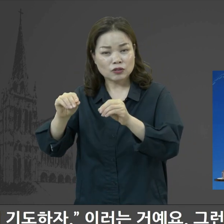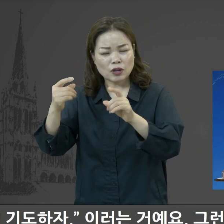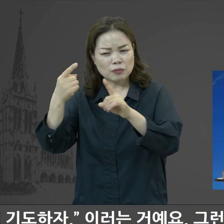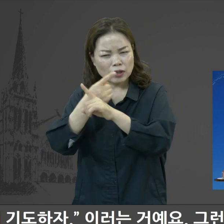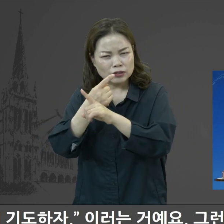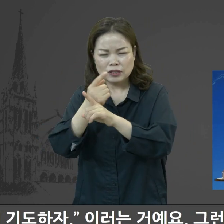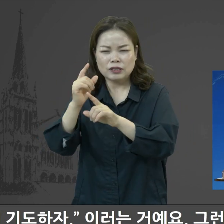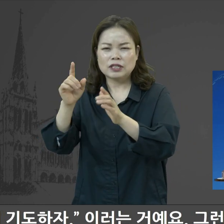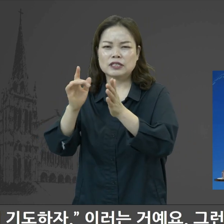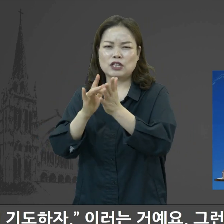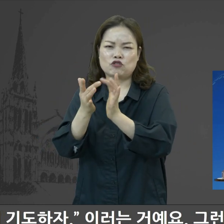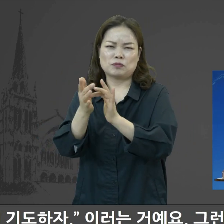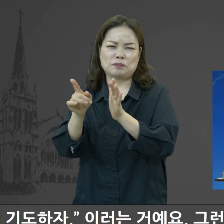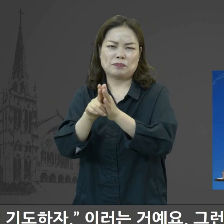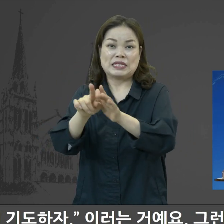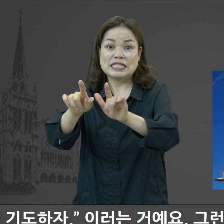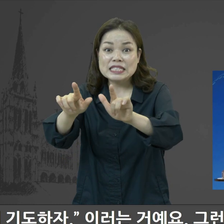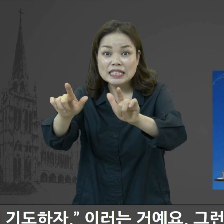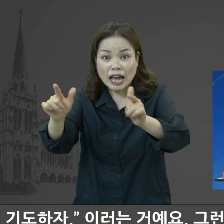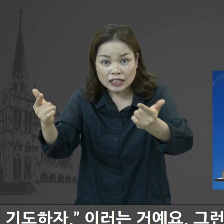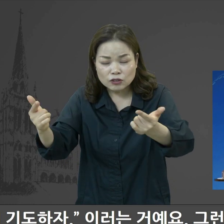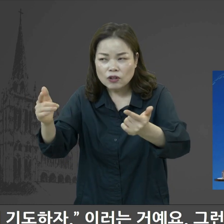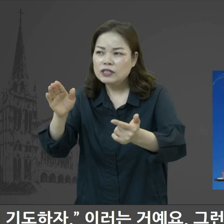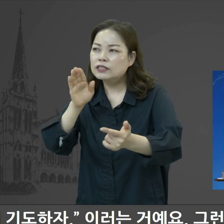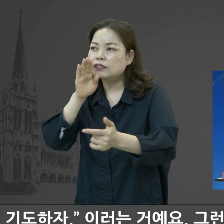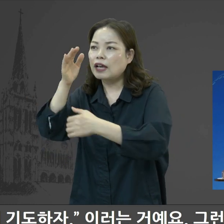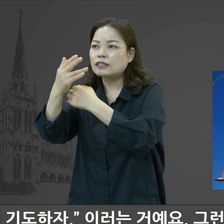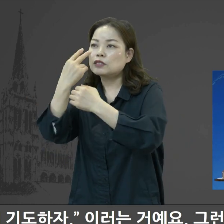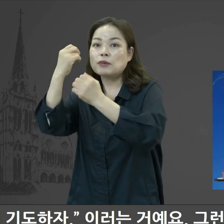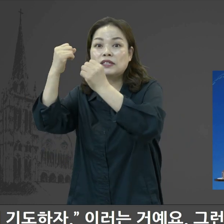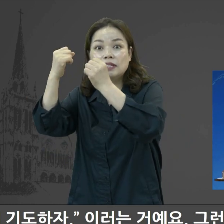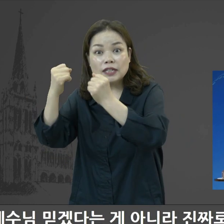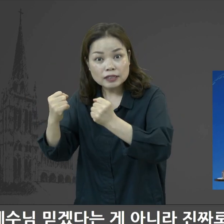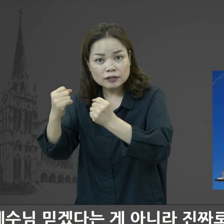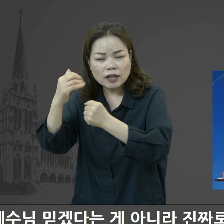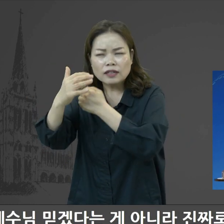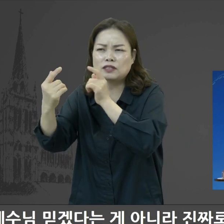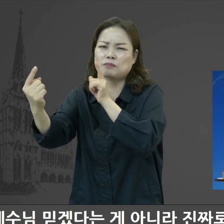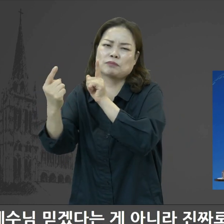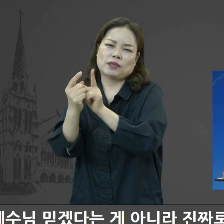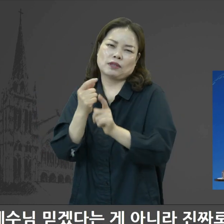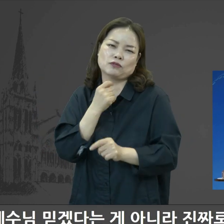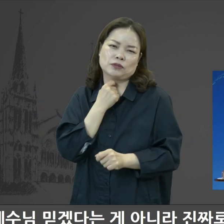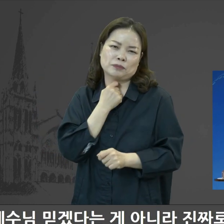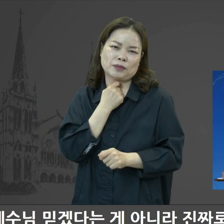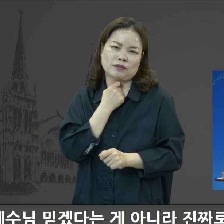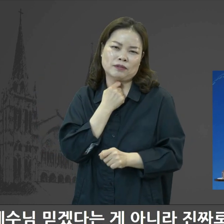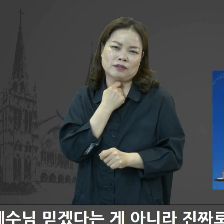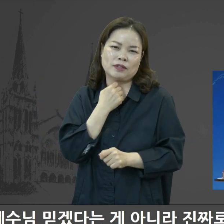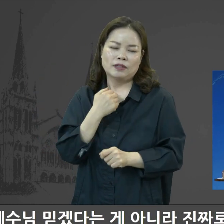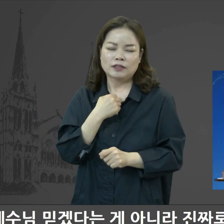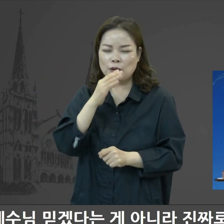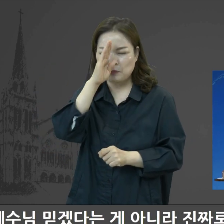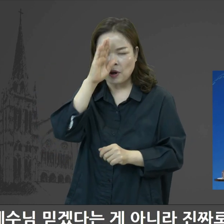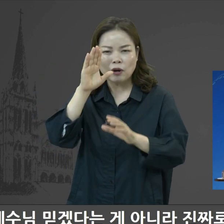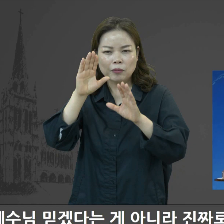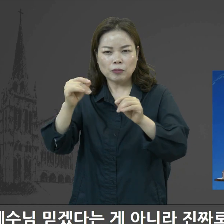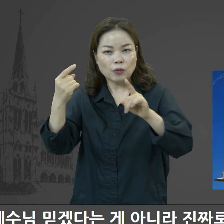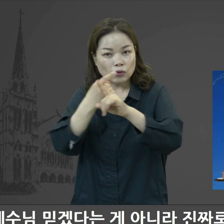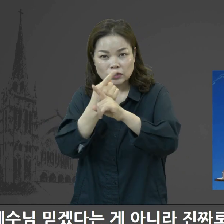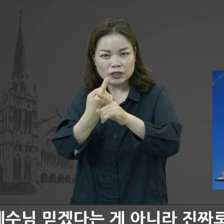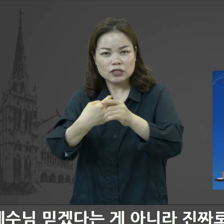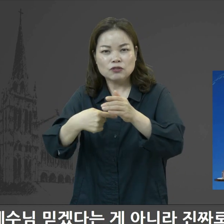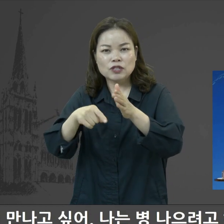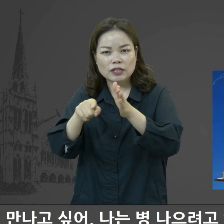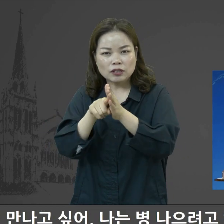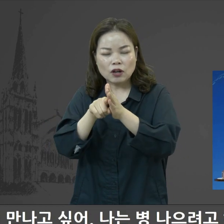예수님 믿겠다는 게 아니라 진짜로 하나님이 계시다면 나 그 하나님 만나고 싶어. 나는 병 낫으려고 하나님